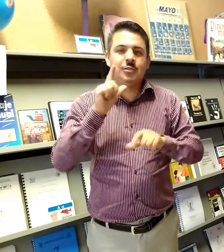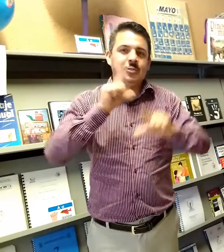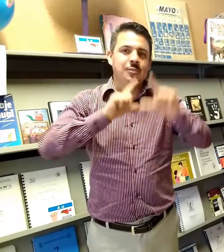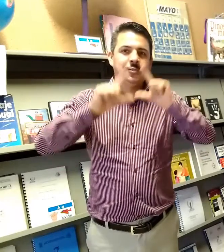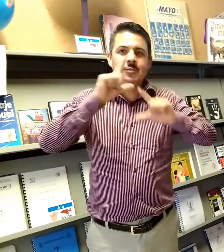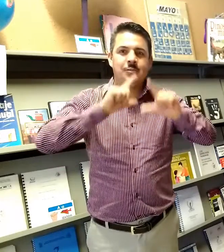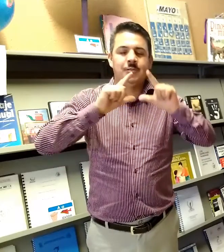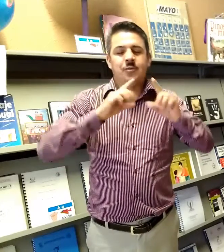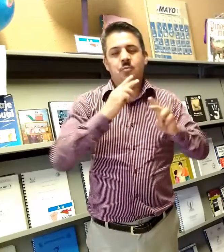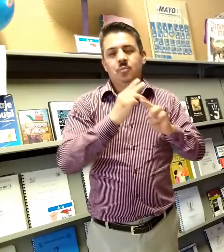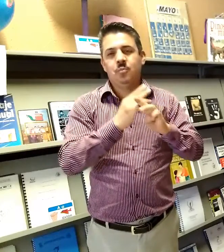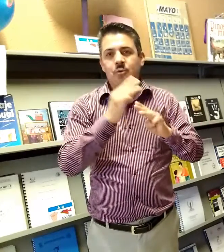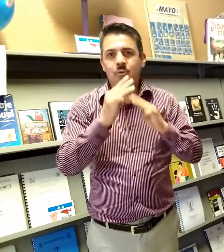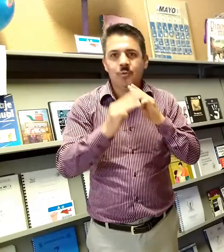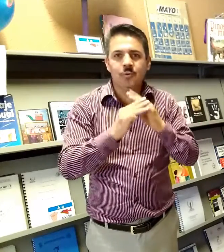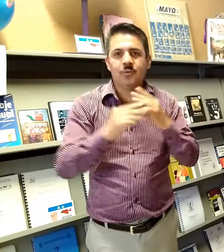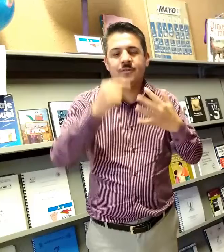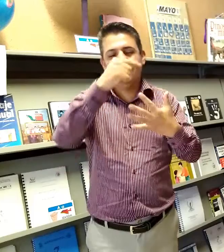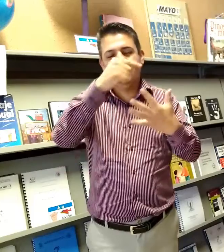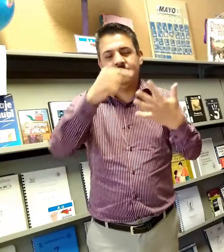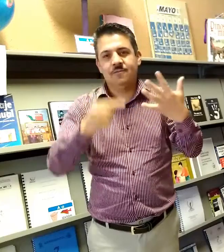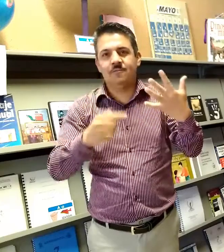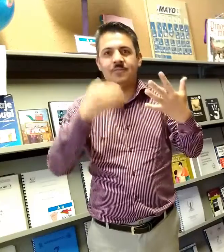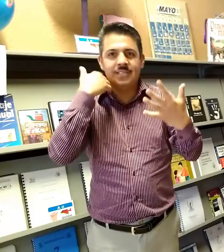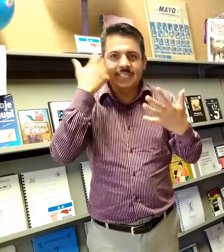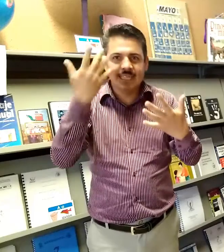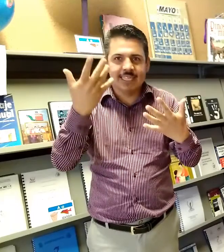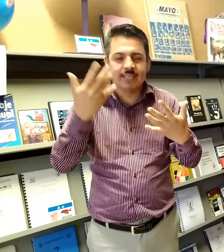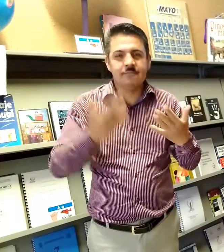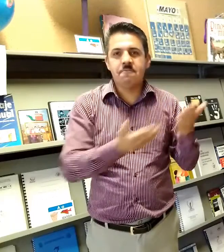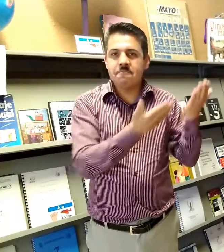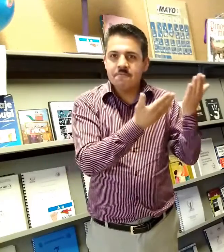consultar diversos materiales, como los siguientes.